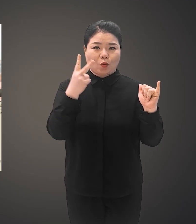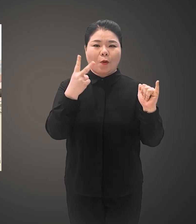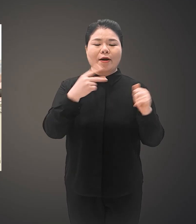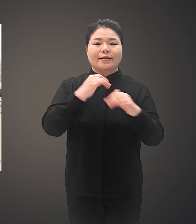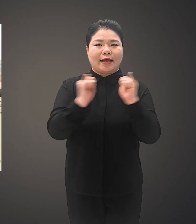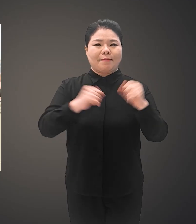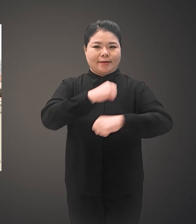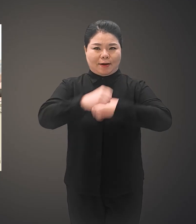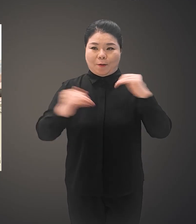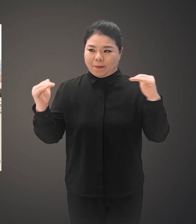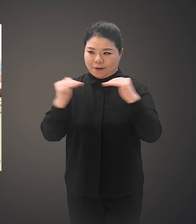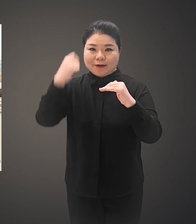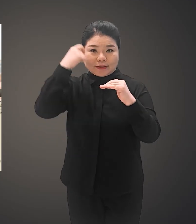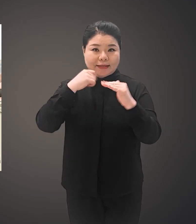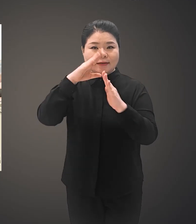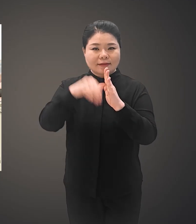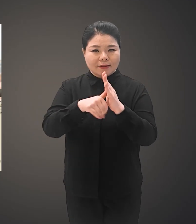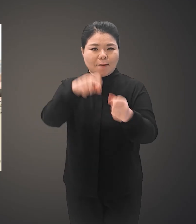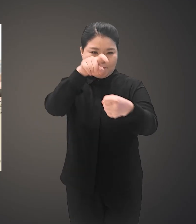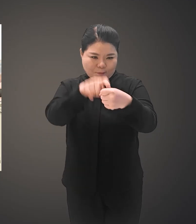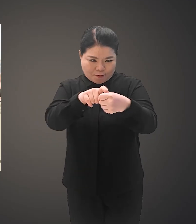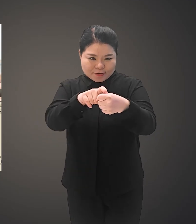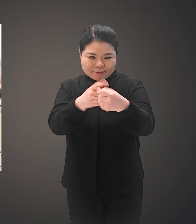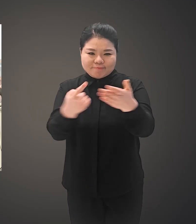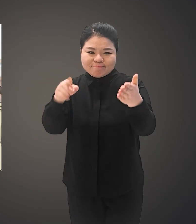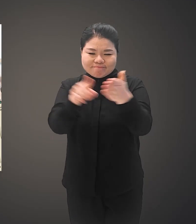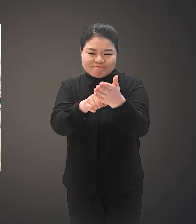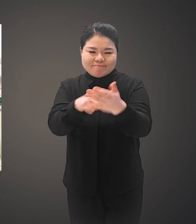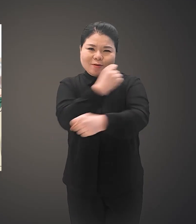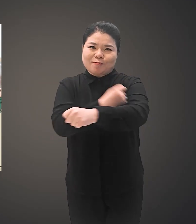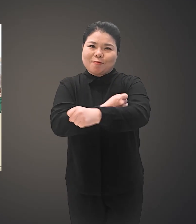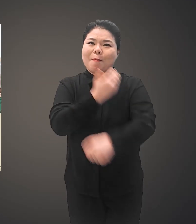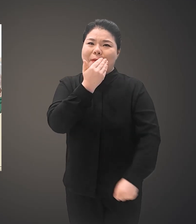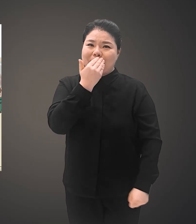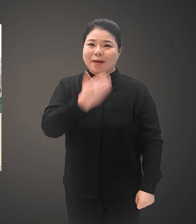그러므로 사람이 자유롭고 평등할 때 목적을 위해 헌신할 수 있다.